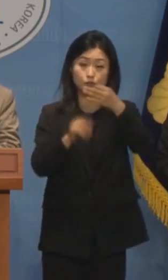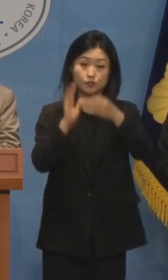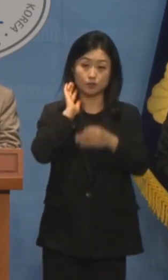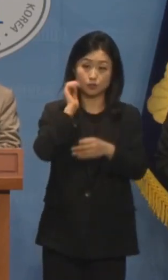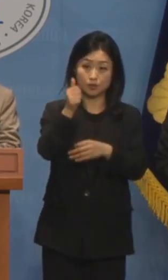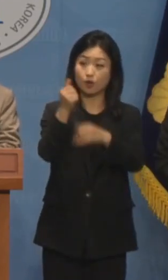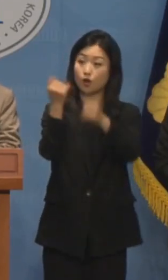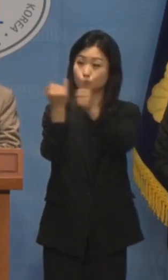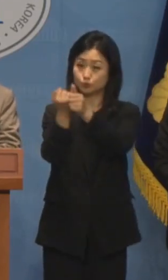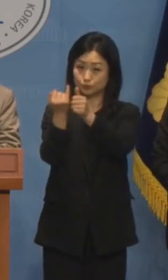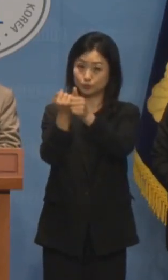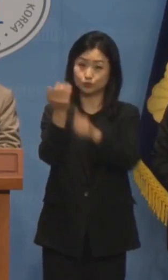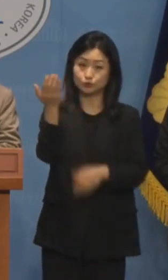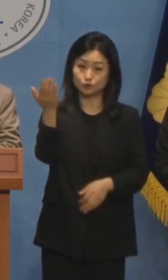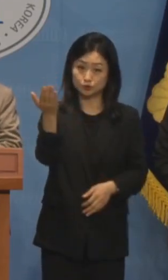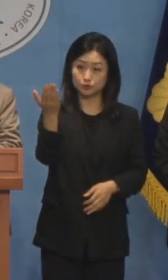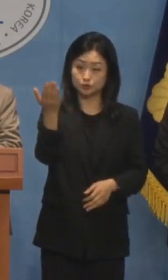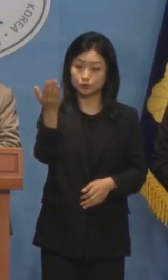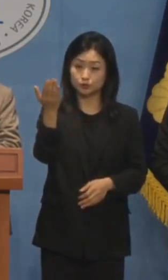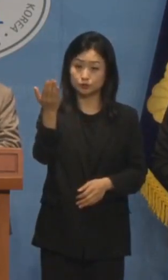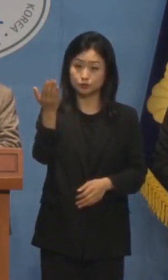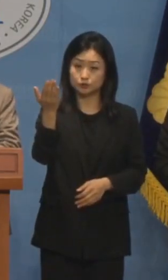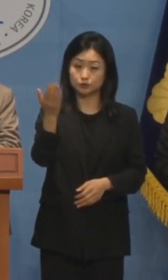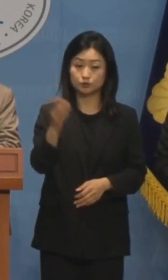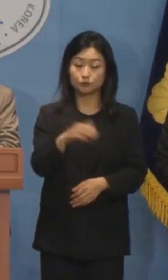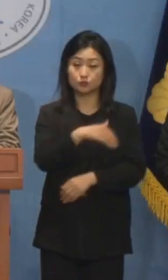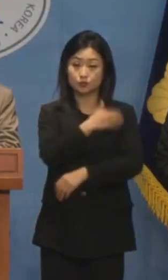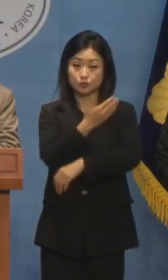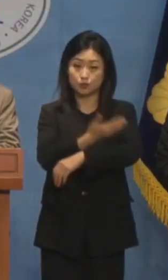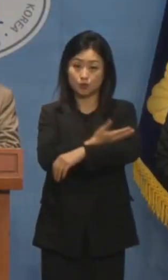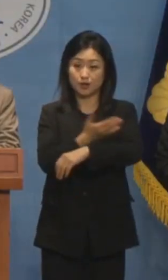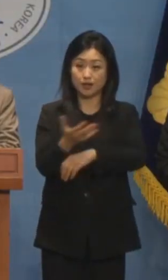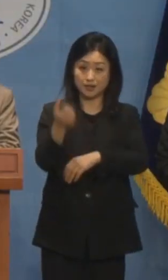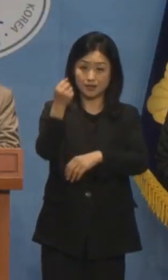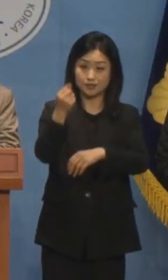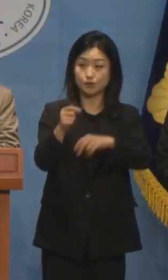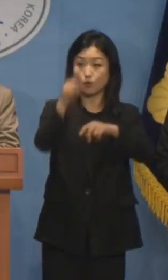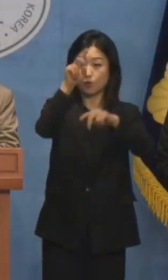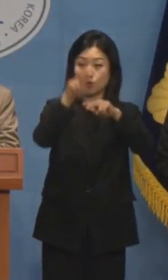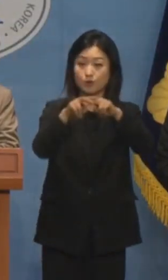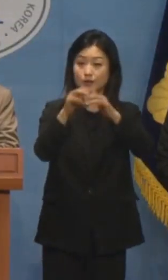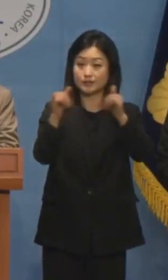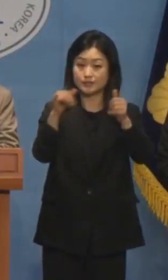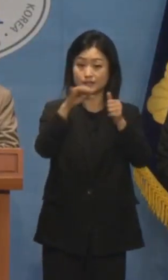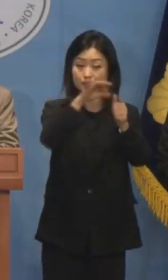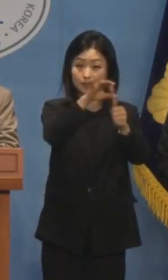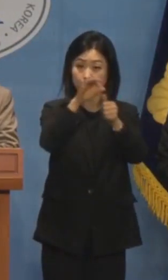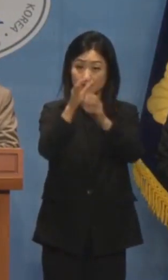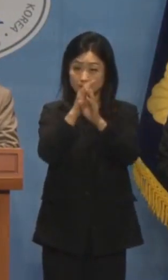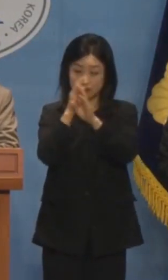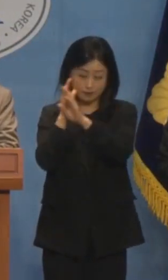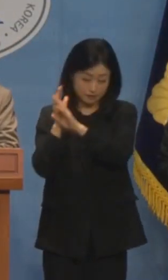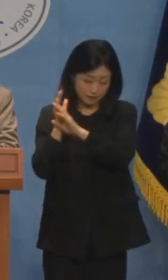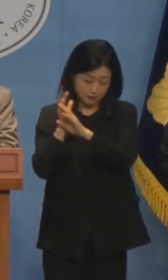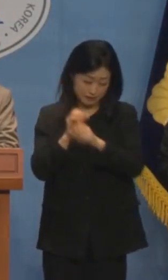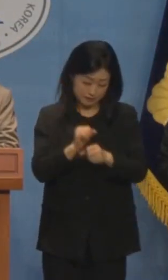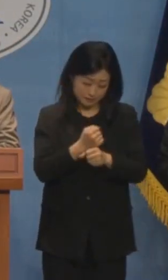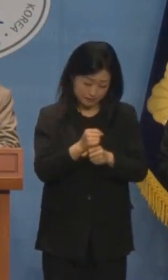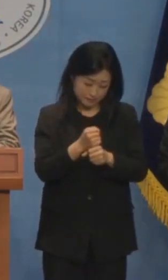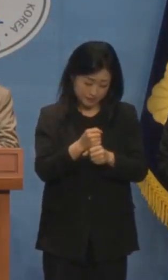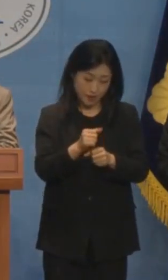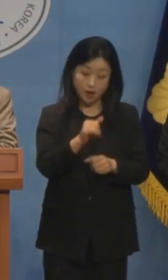윤석열, 김건희 대통령 부부는 그 고위직 임명을 하는 것도 뒷거래로